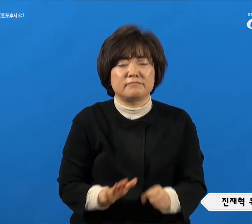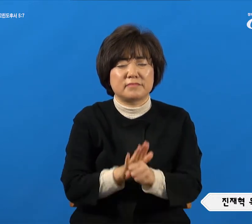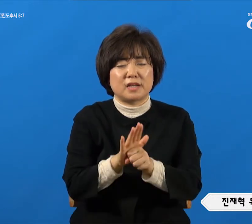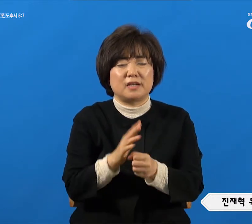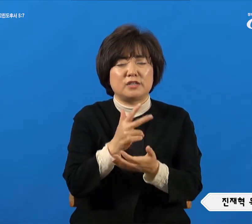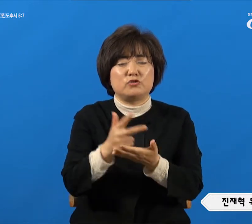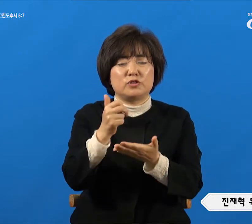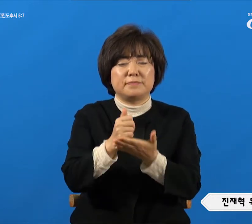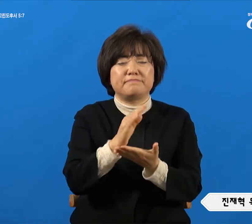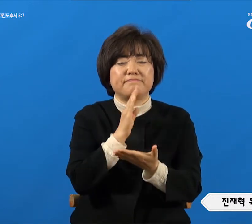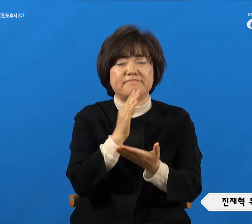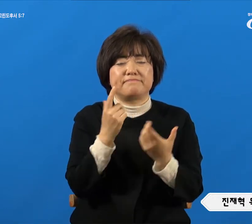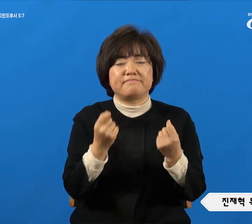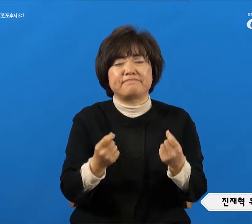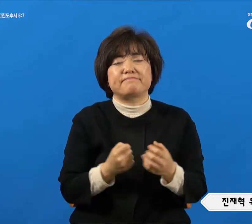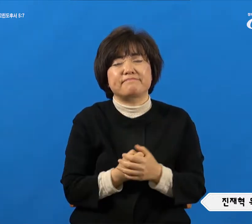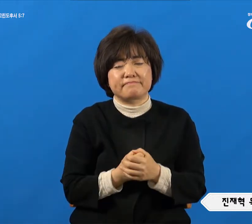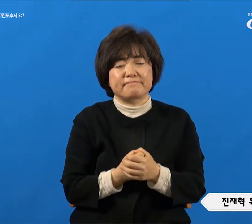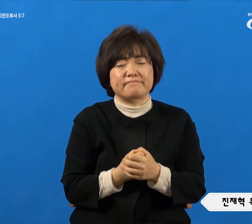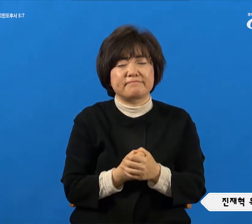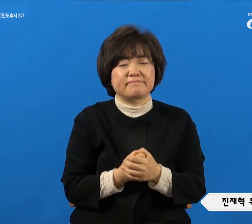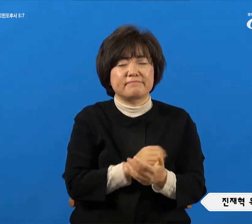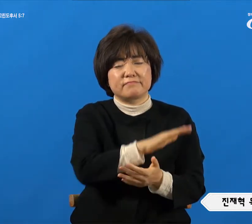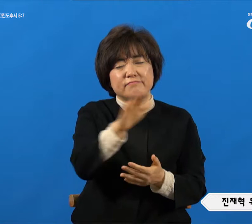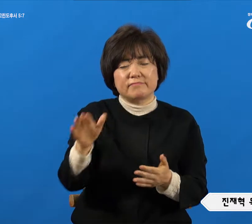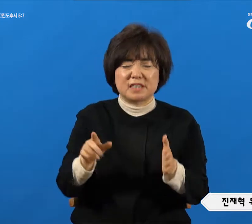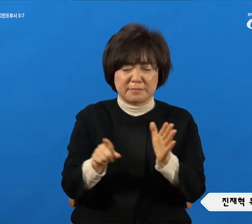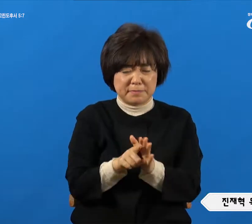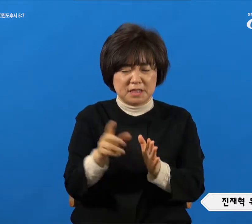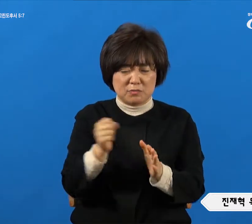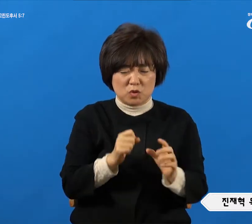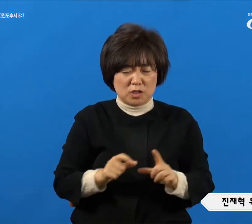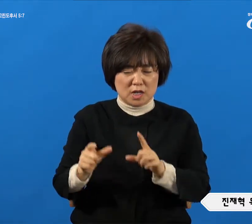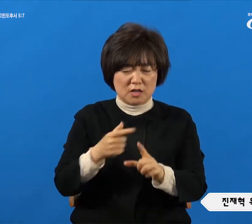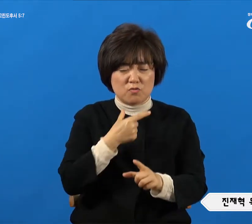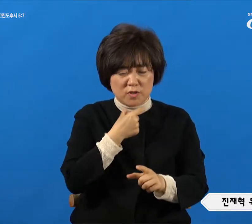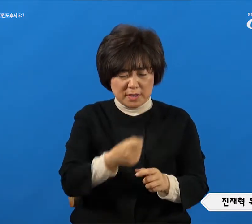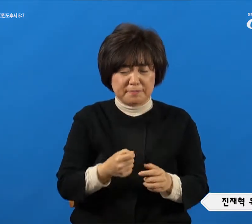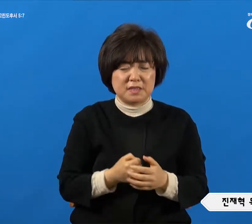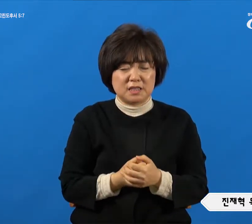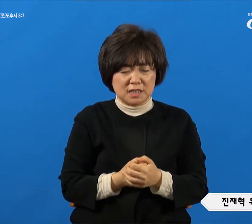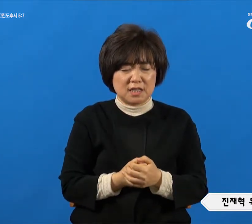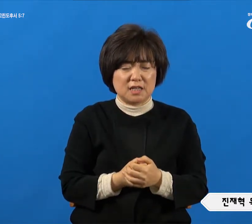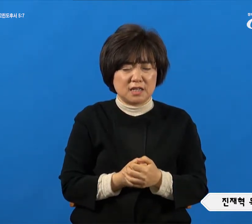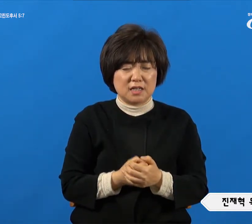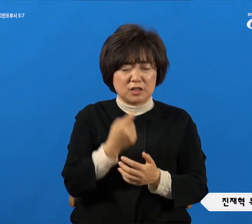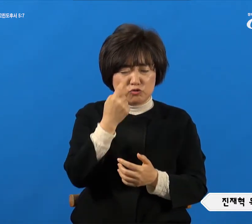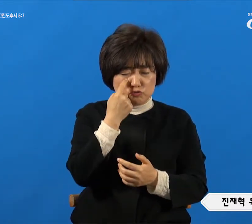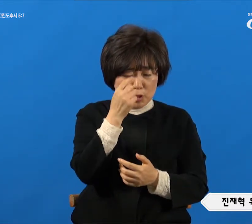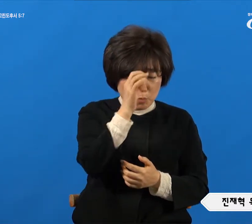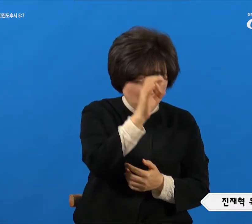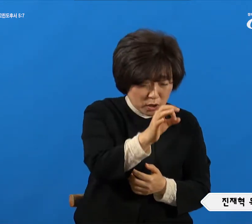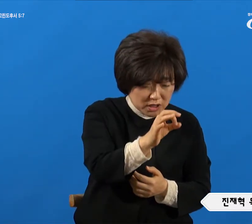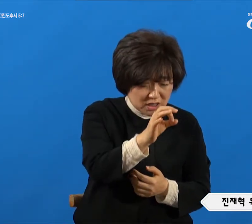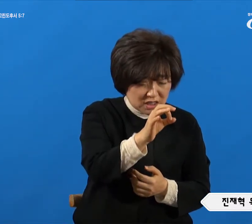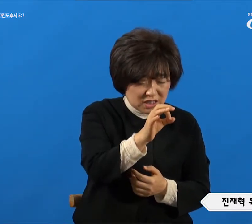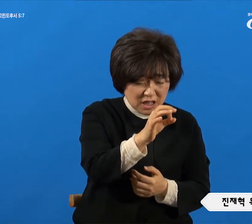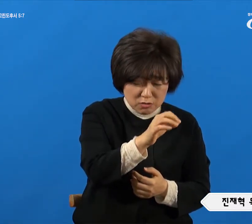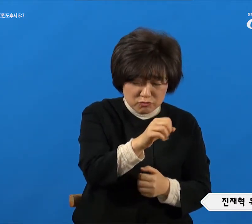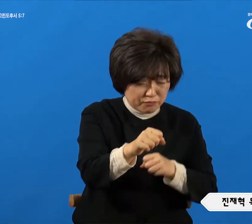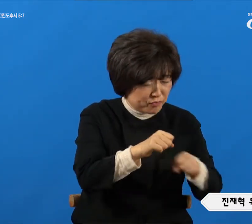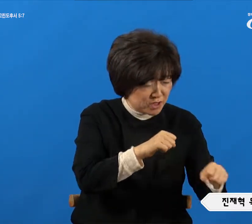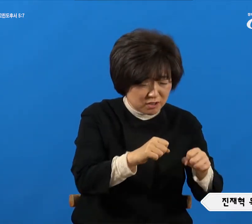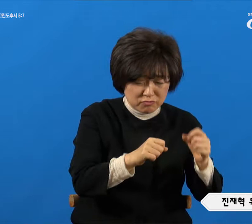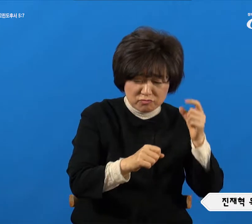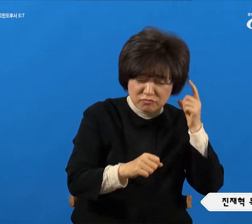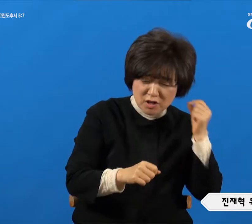사랑의 주님, 그렇습니다. 저희들이 믿음으로 살기를 원합니다. 눈에 보이는 대로